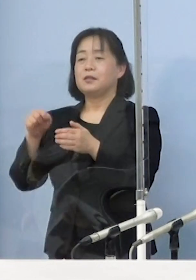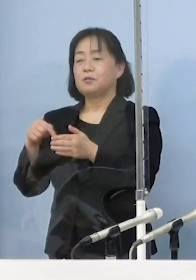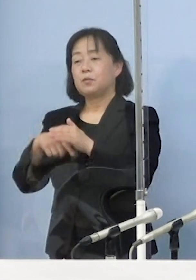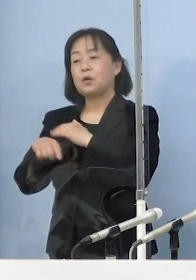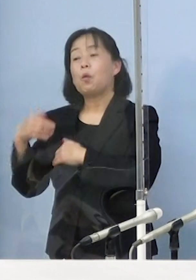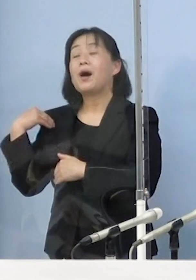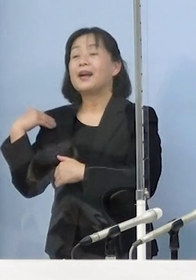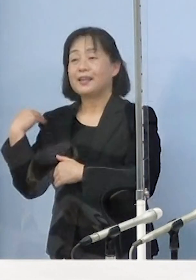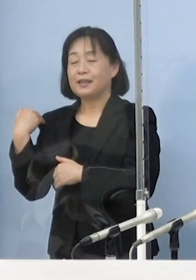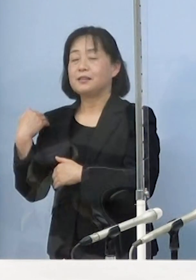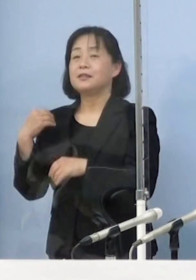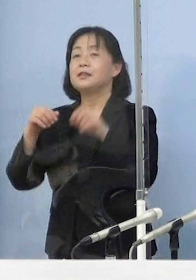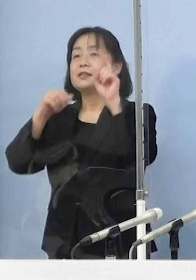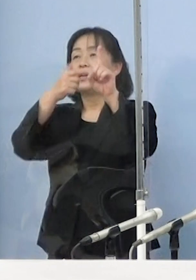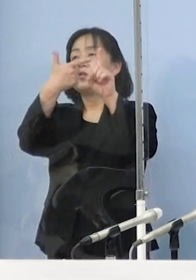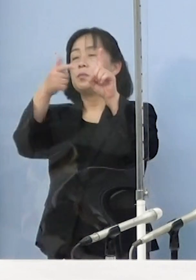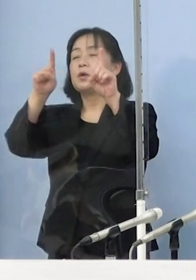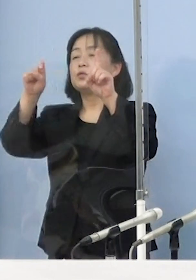1615、